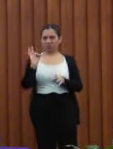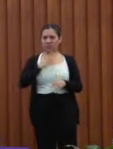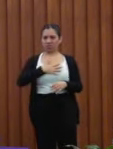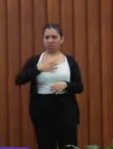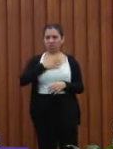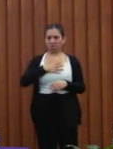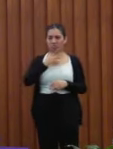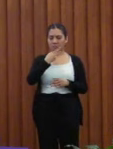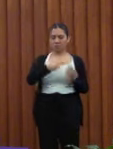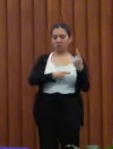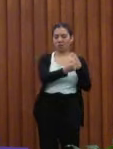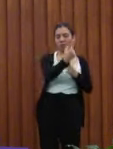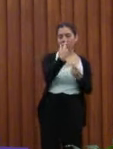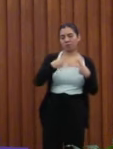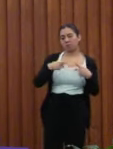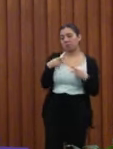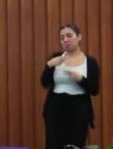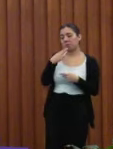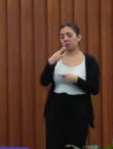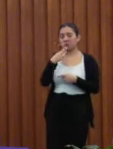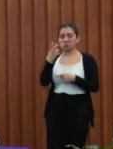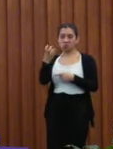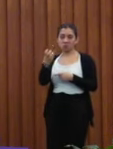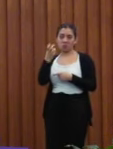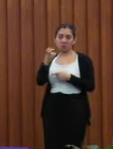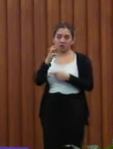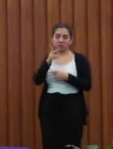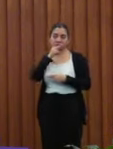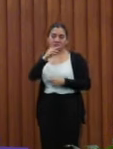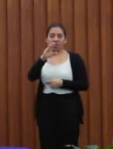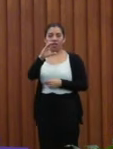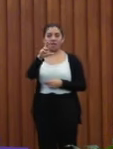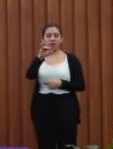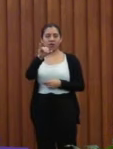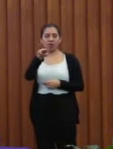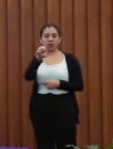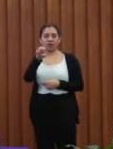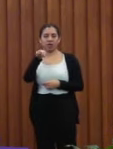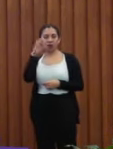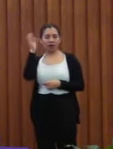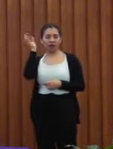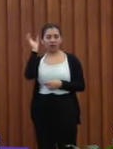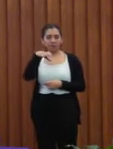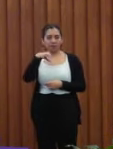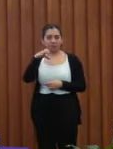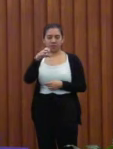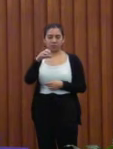usado para justificar o explicar este tipo de crímenes,